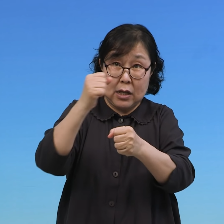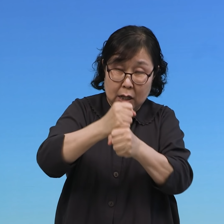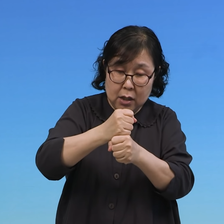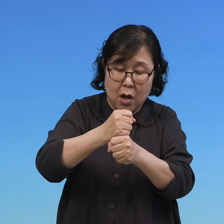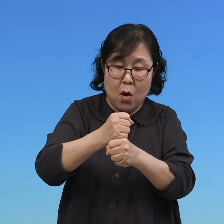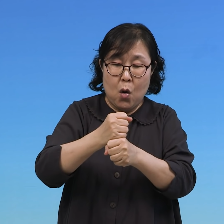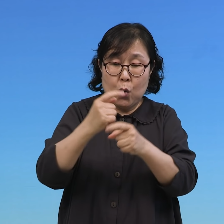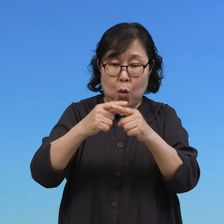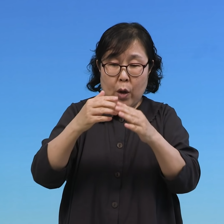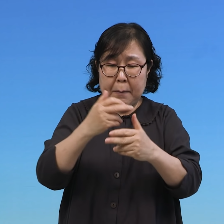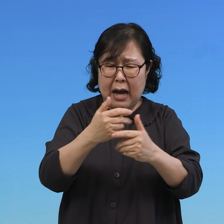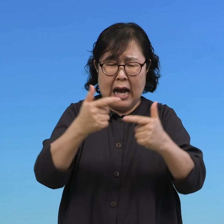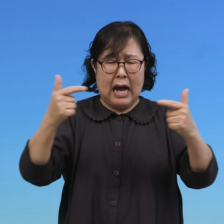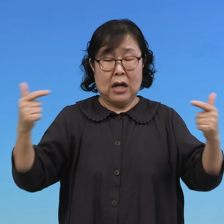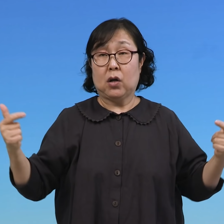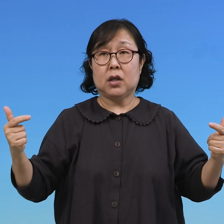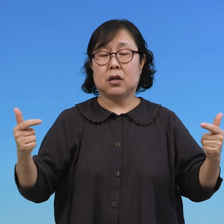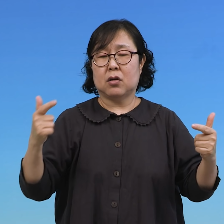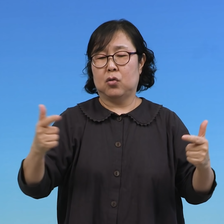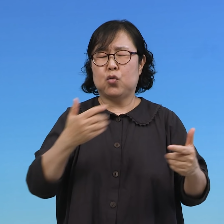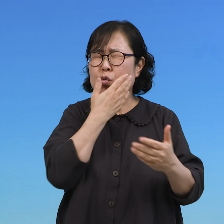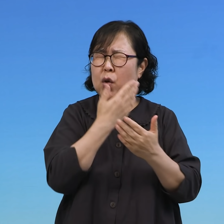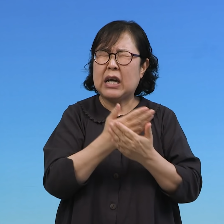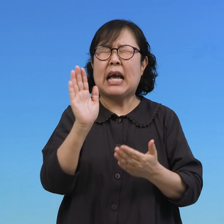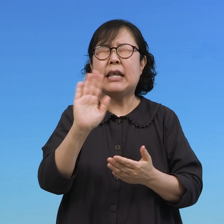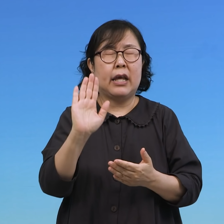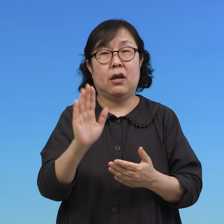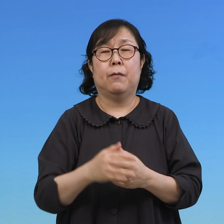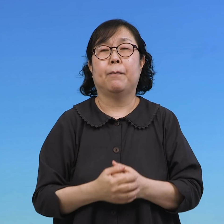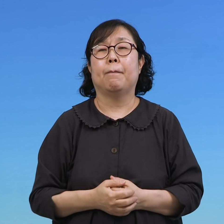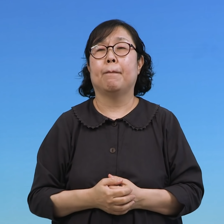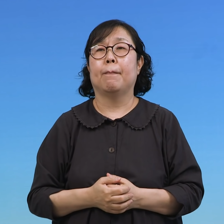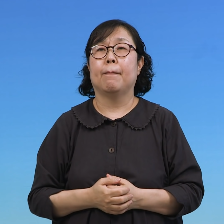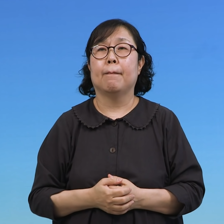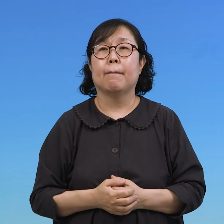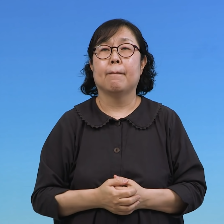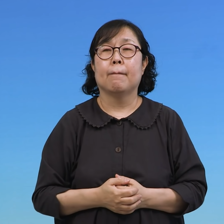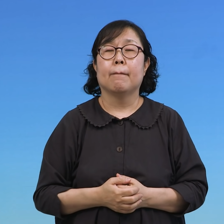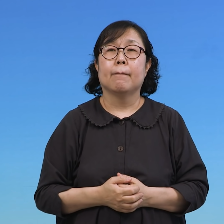교회가 엄청 커졌네? 이는 그다지 중요한 게 아니라는 거예요.